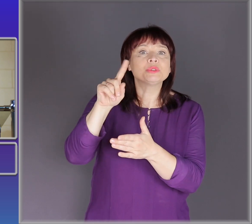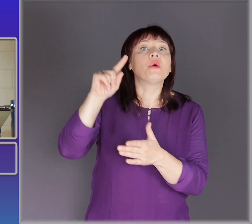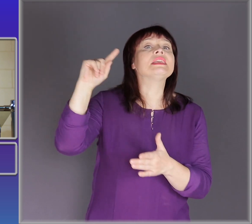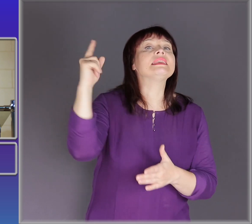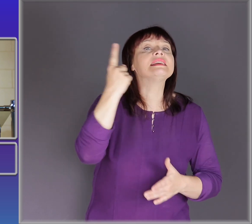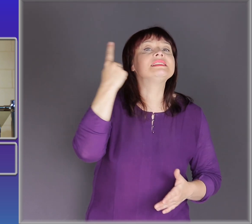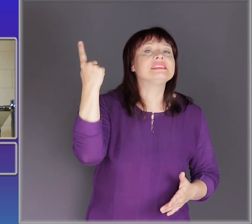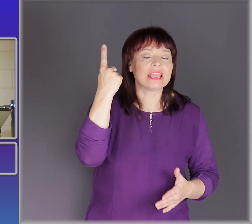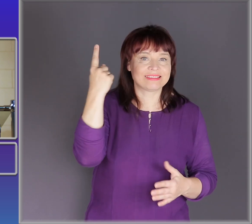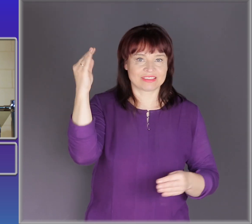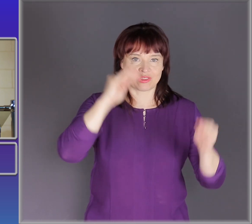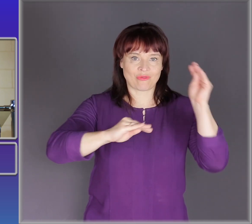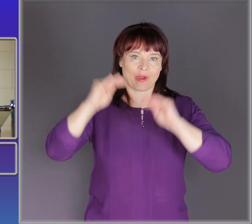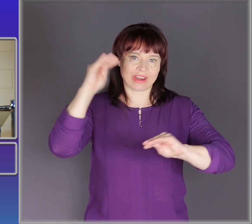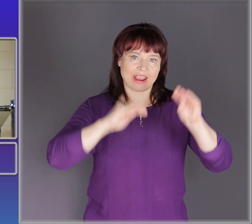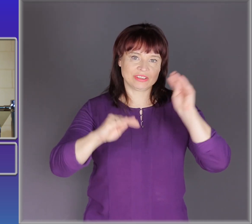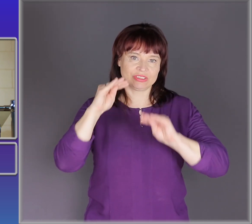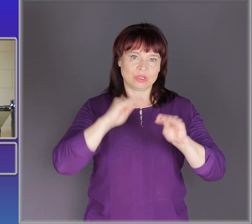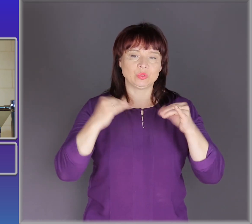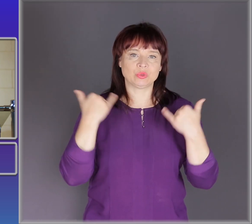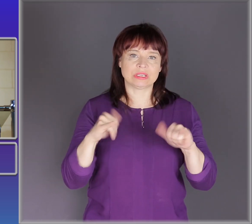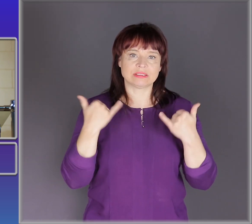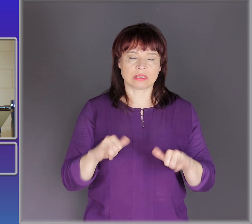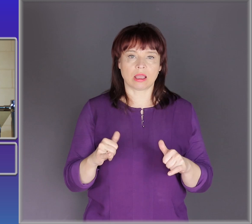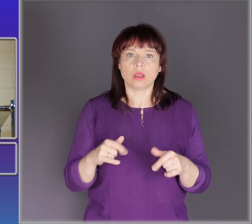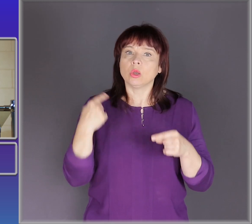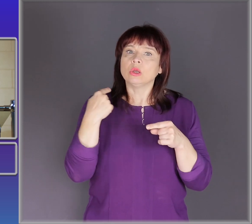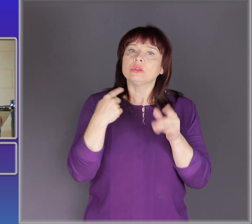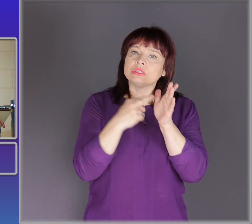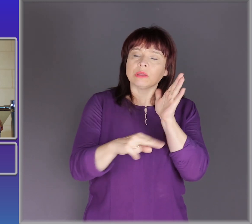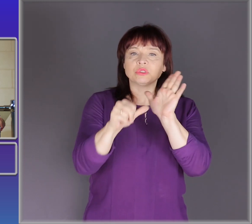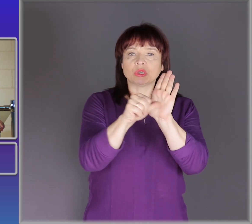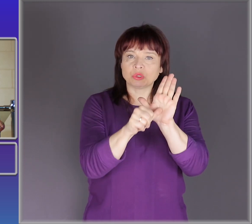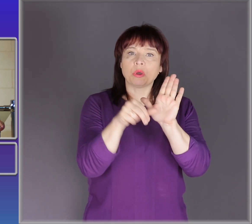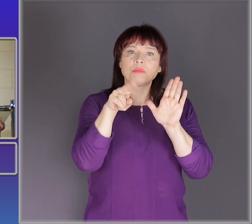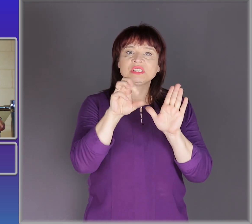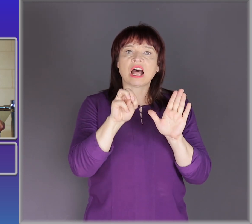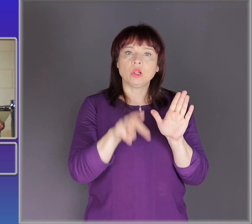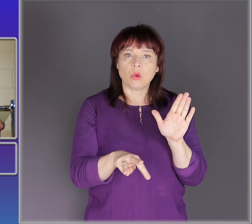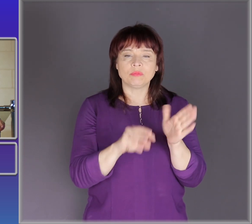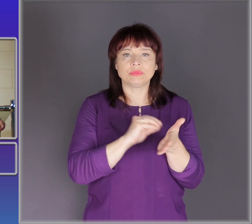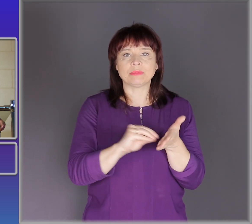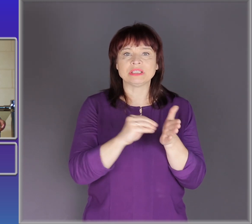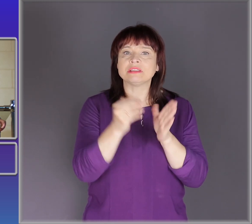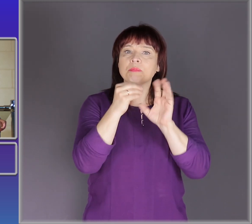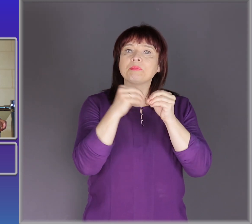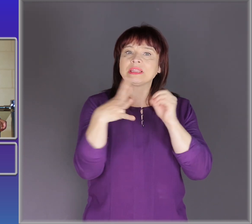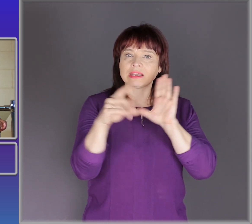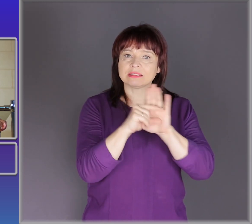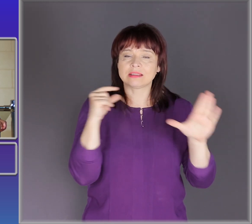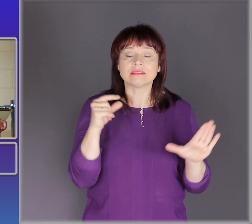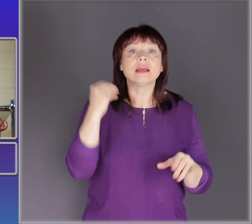сказано один творящий чудеса другом месте семьдесят шестом псалме сказано в